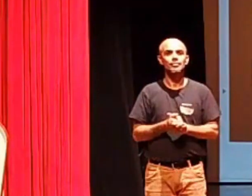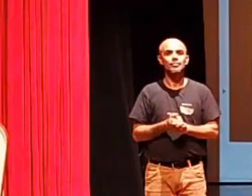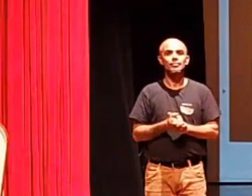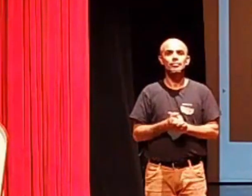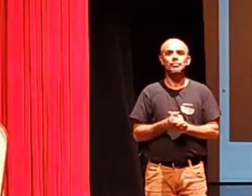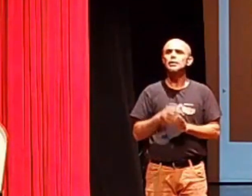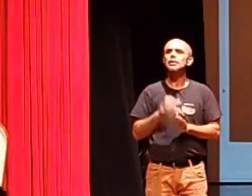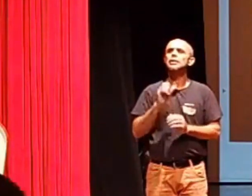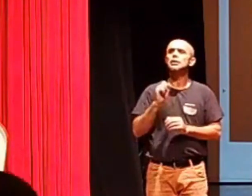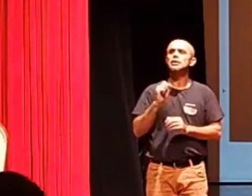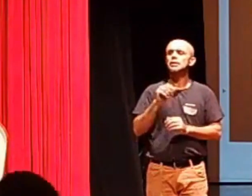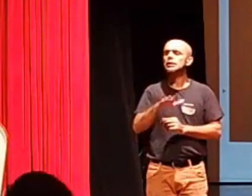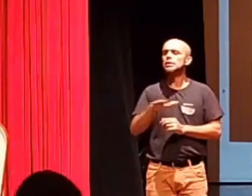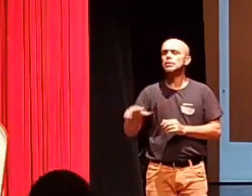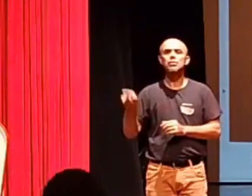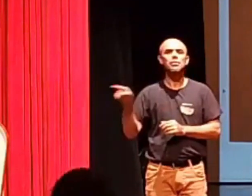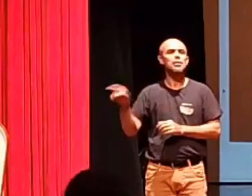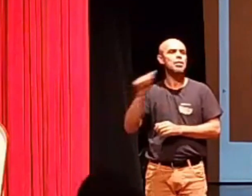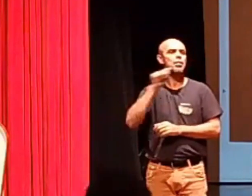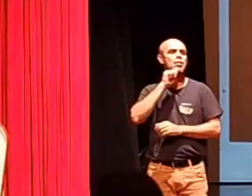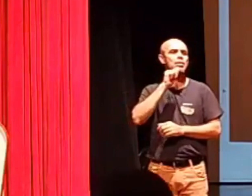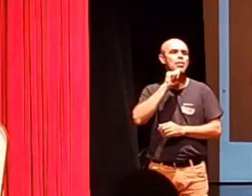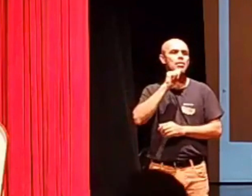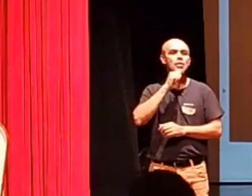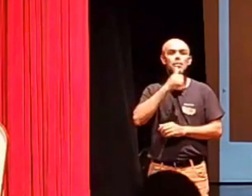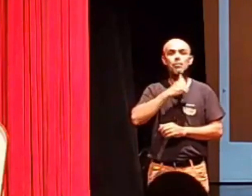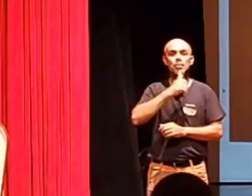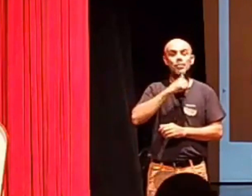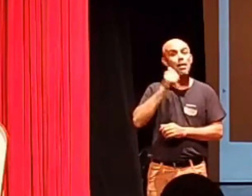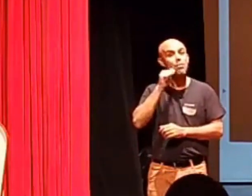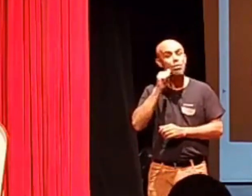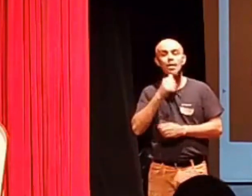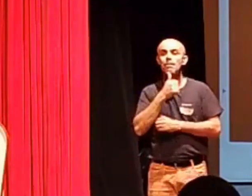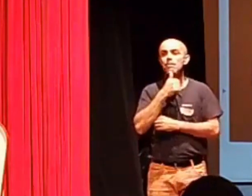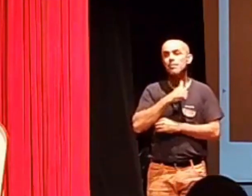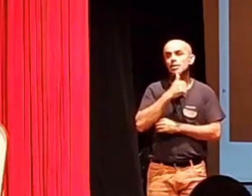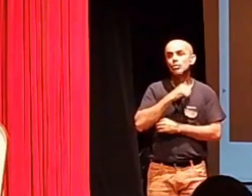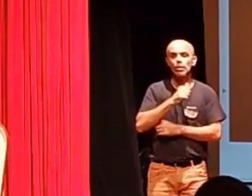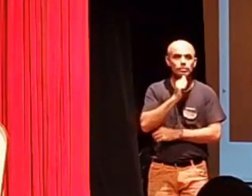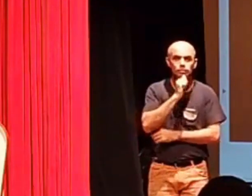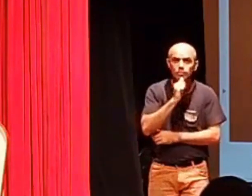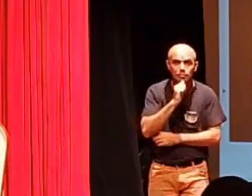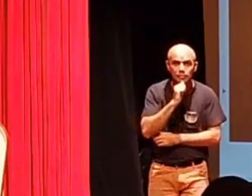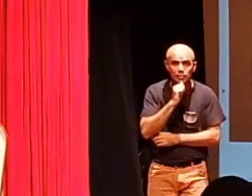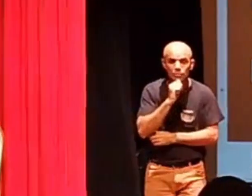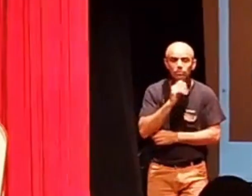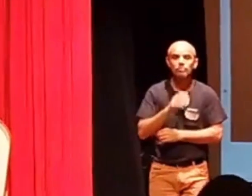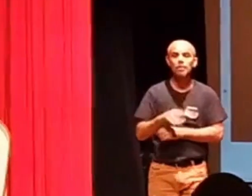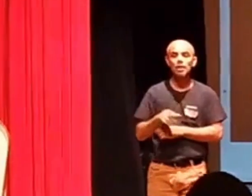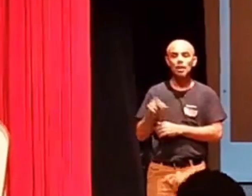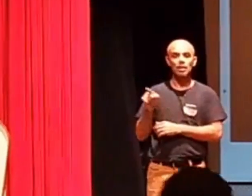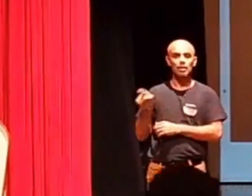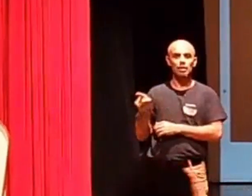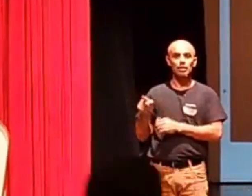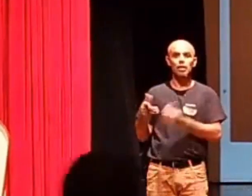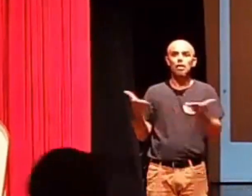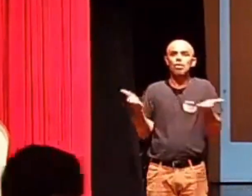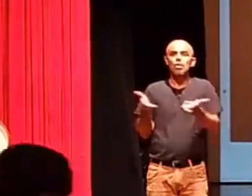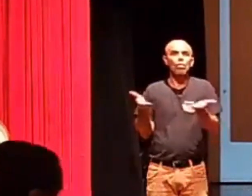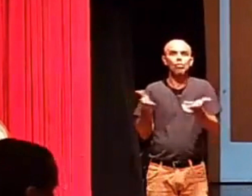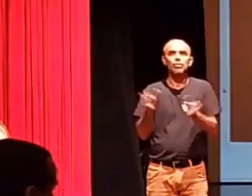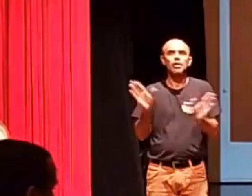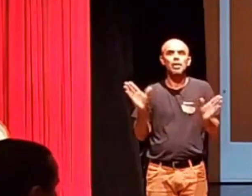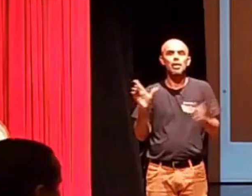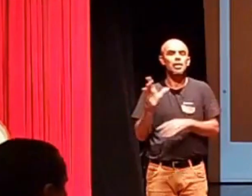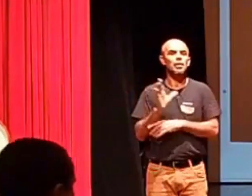de crianças que ainda não menstruaram, no caso de meninas, essa criança, por exemplo, hoje,